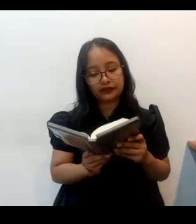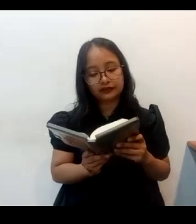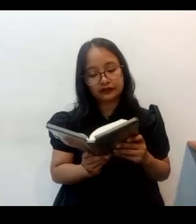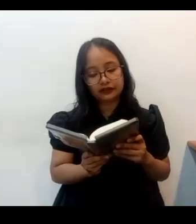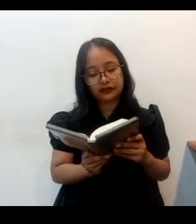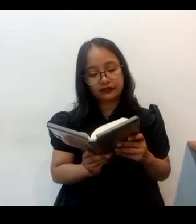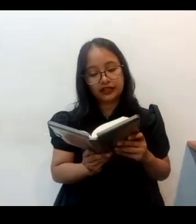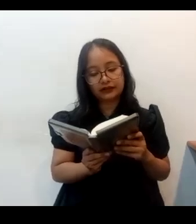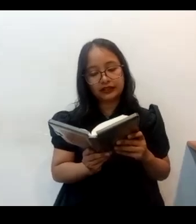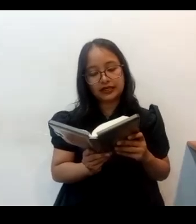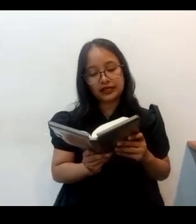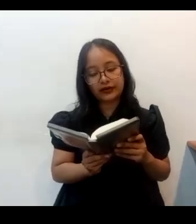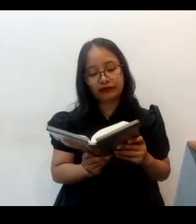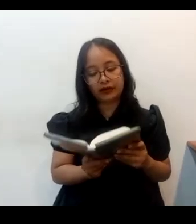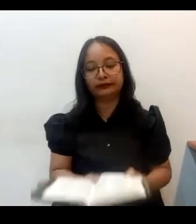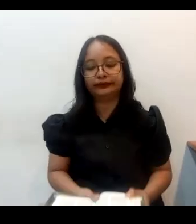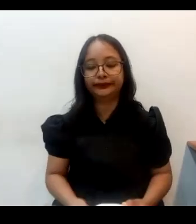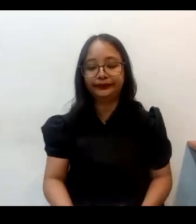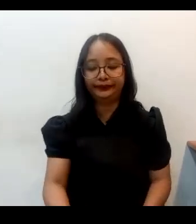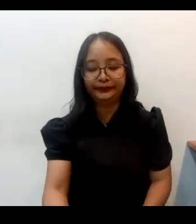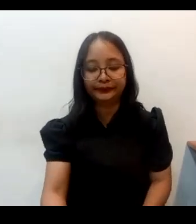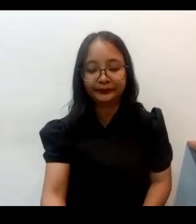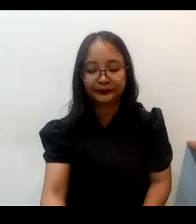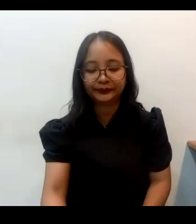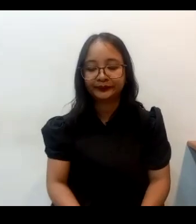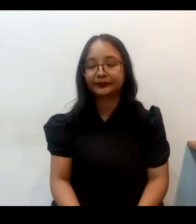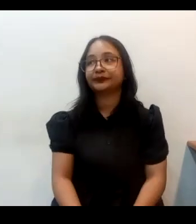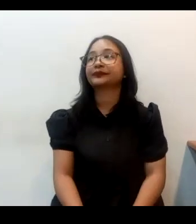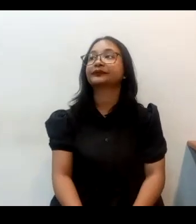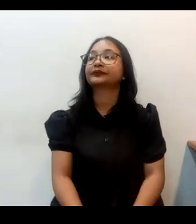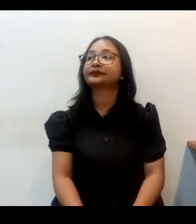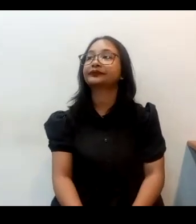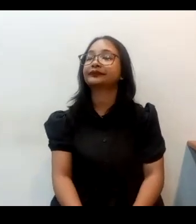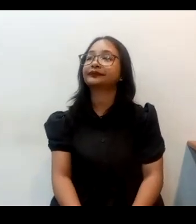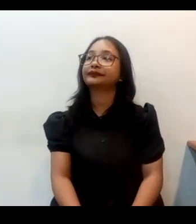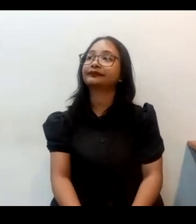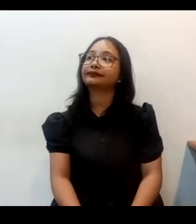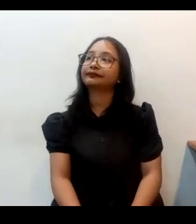niya, sumasampalataya ka ba sa anak ng tao? Yes.